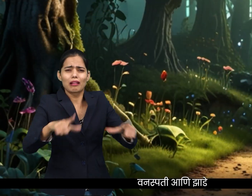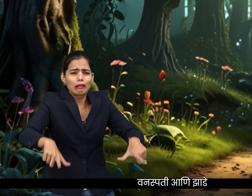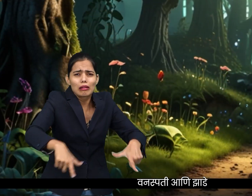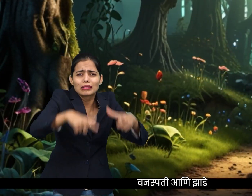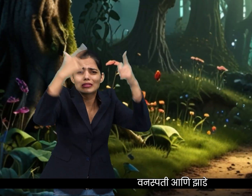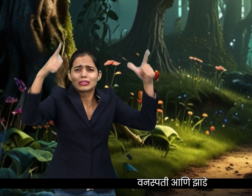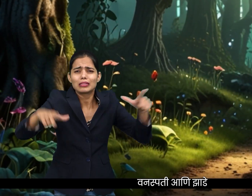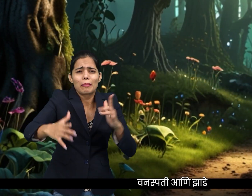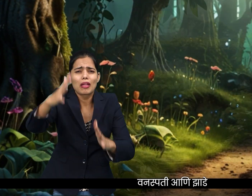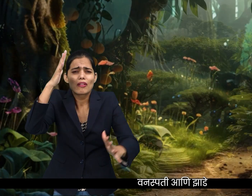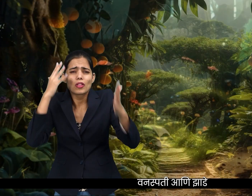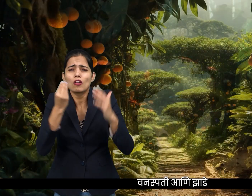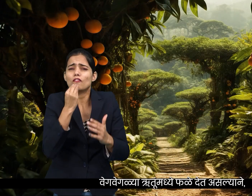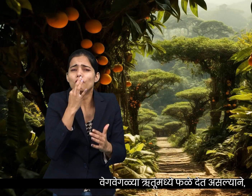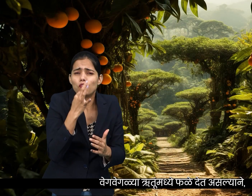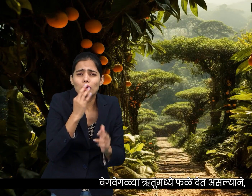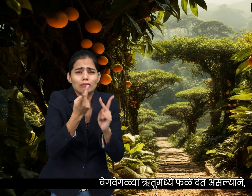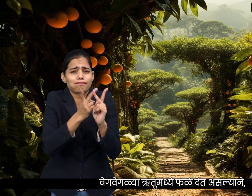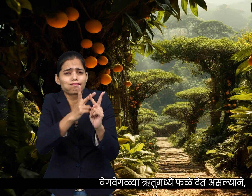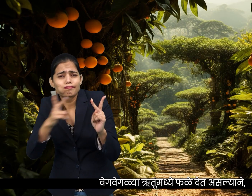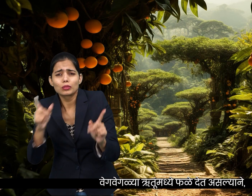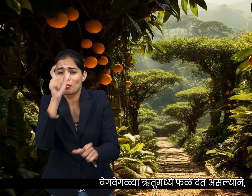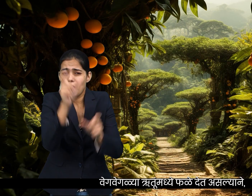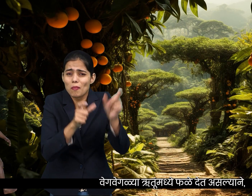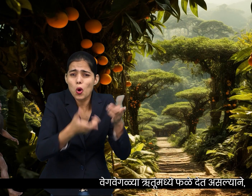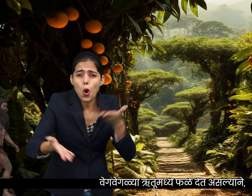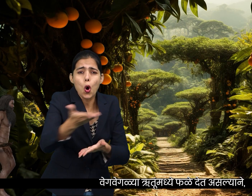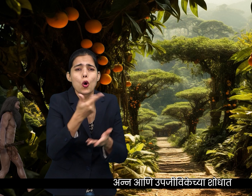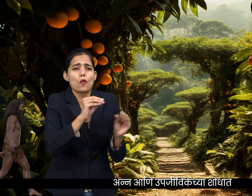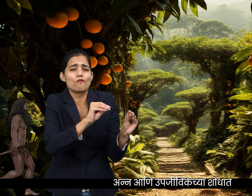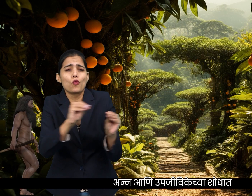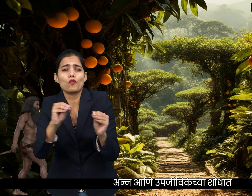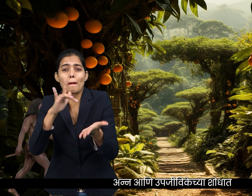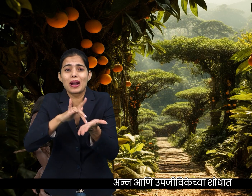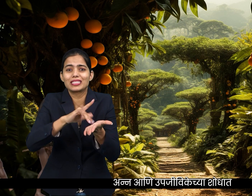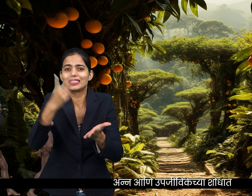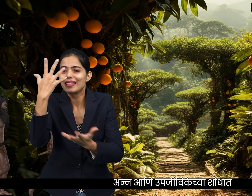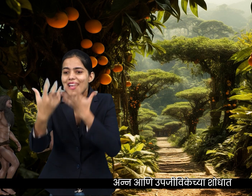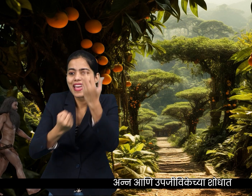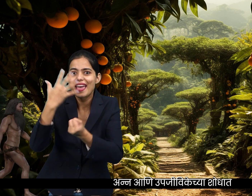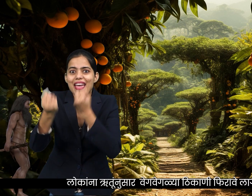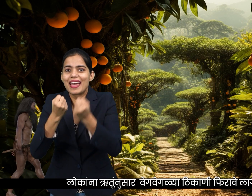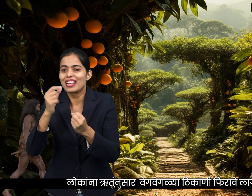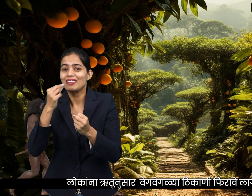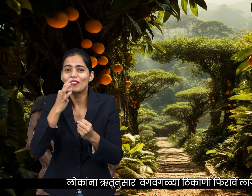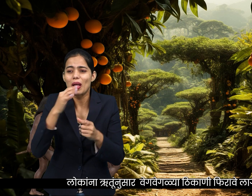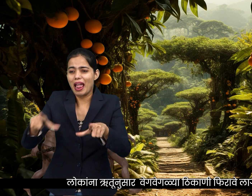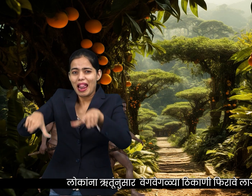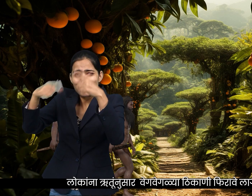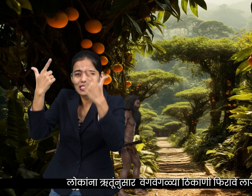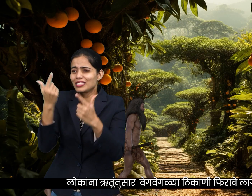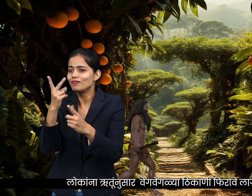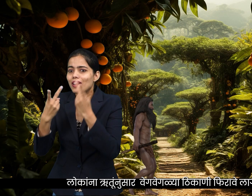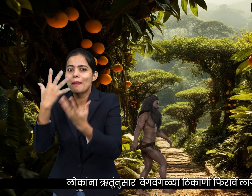वनस्पती आणि झाडे वेगवेगळ्या ऋतूंमध्ये फळे देत असल्याने अन्न आणि उपजीविकेच्या शोधात लोकांना